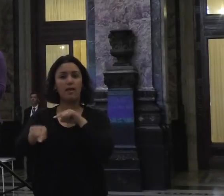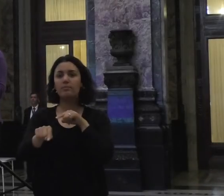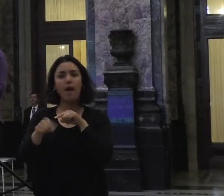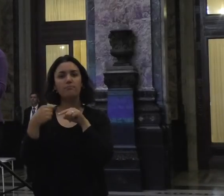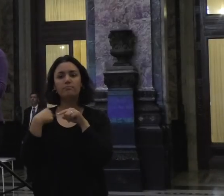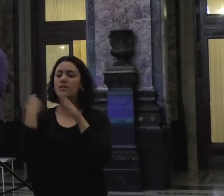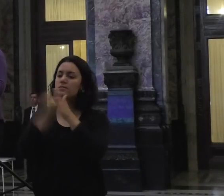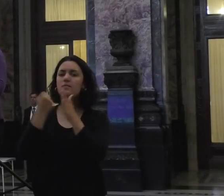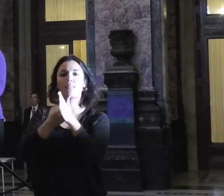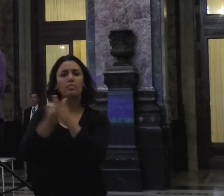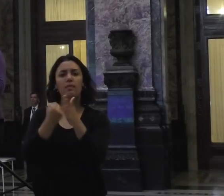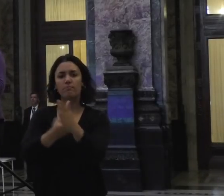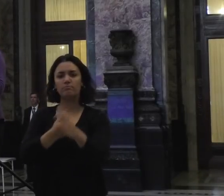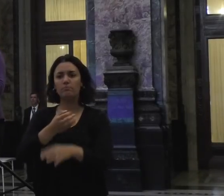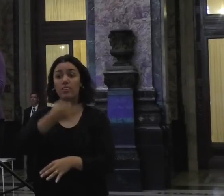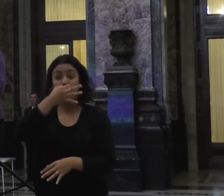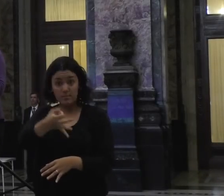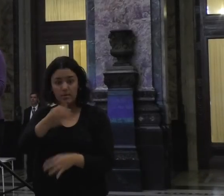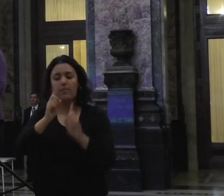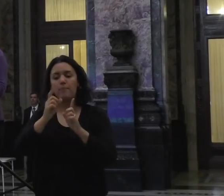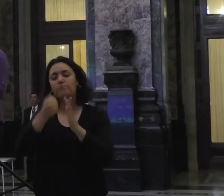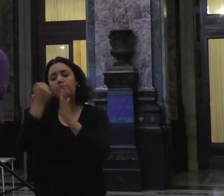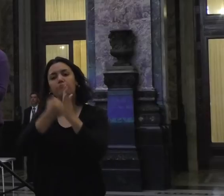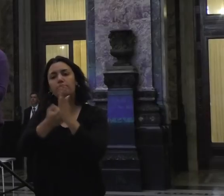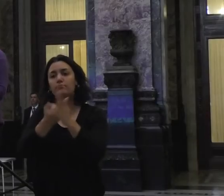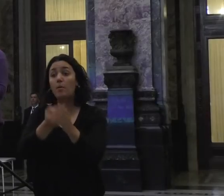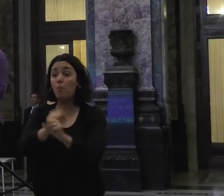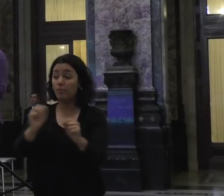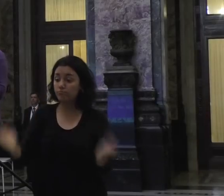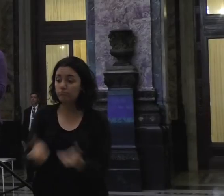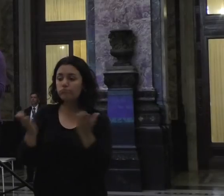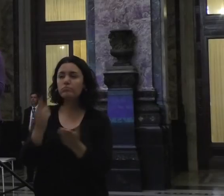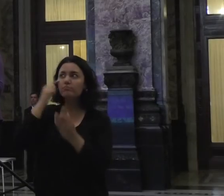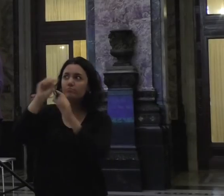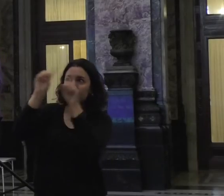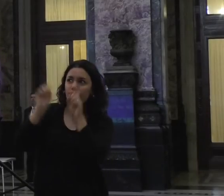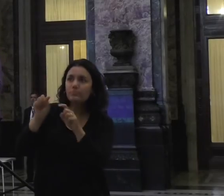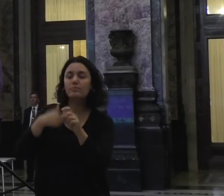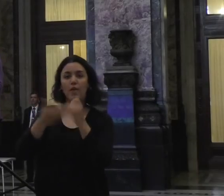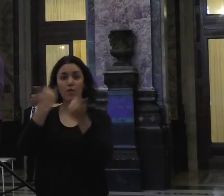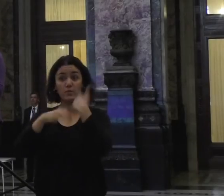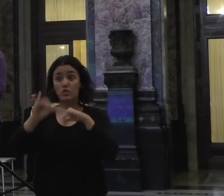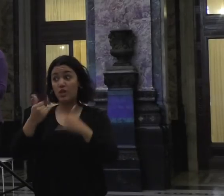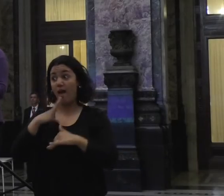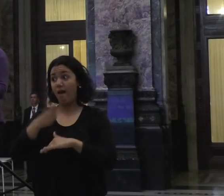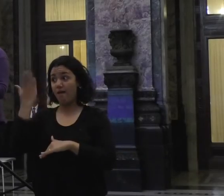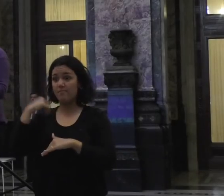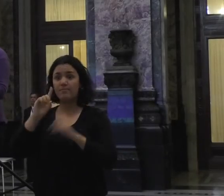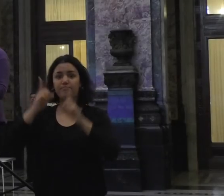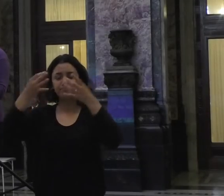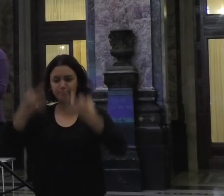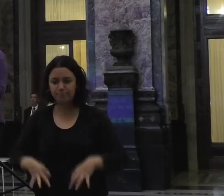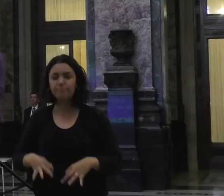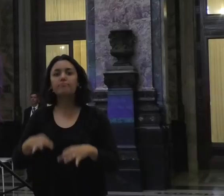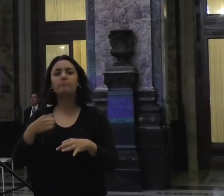incisiva en sus comentarios. Hace que nos cuestionemos nuestros datos y nuestras certezas. Y por